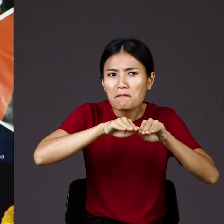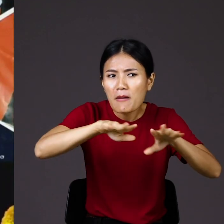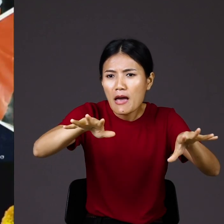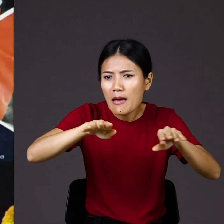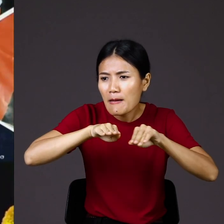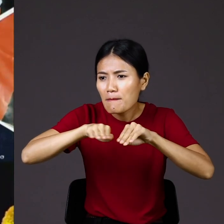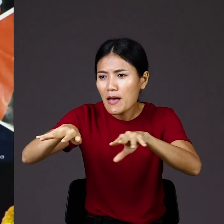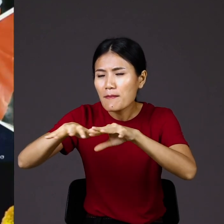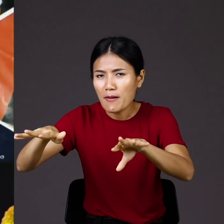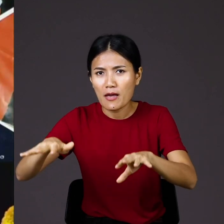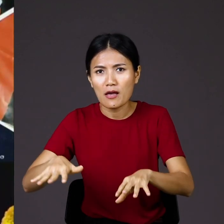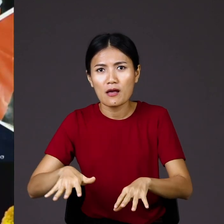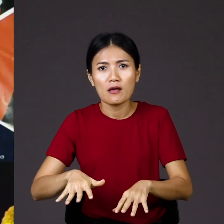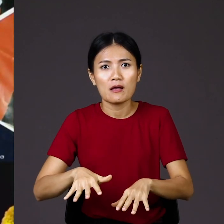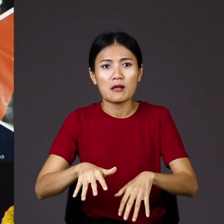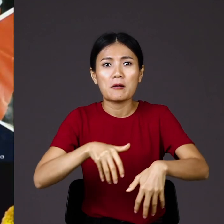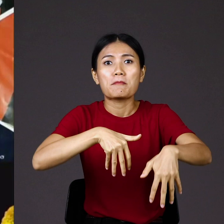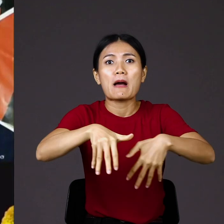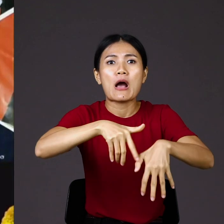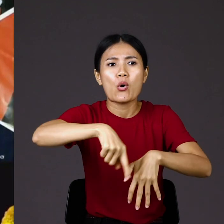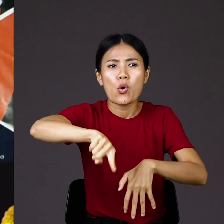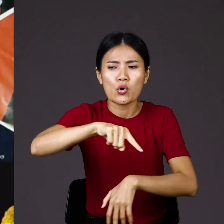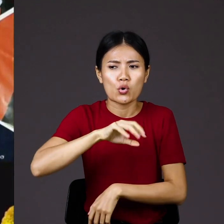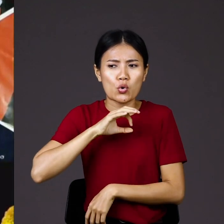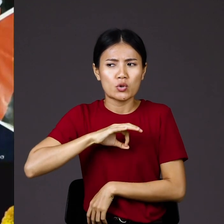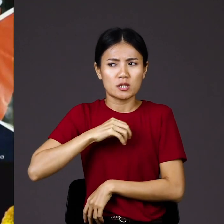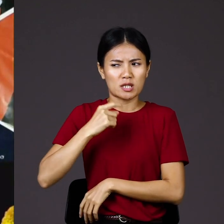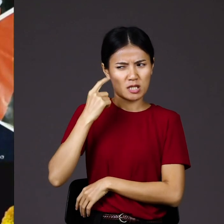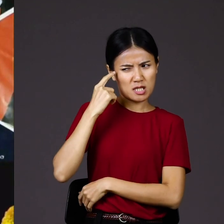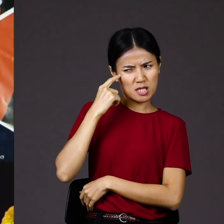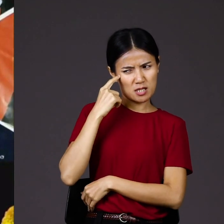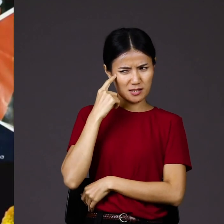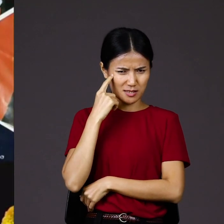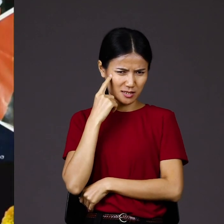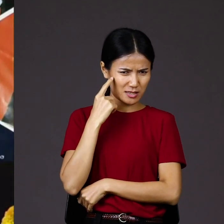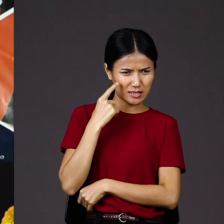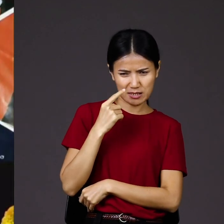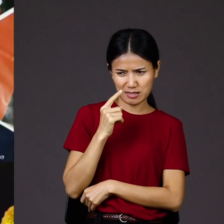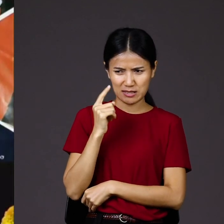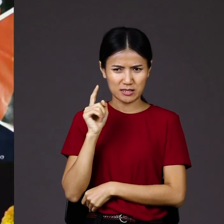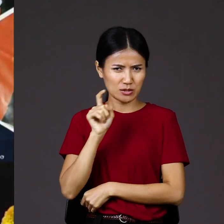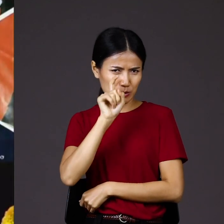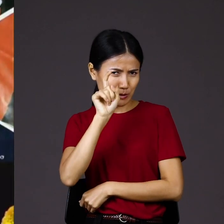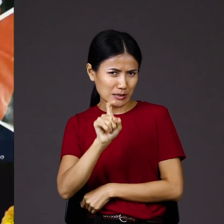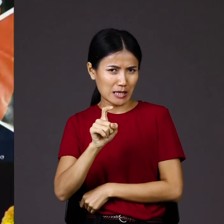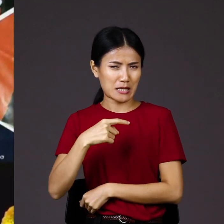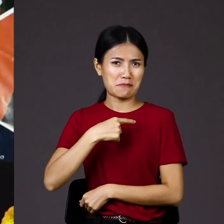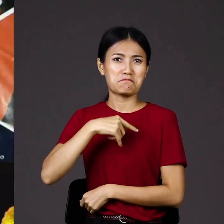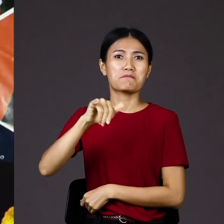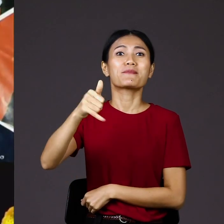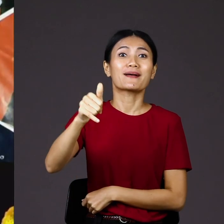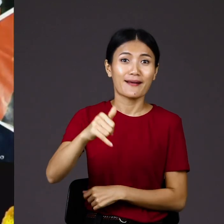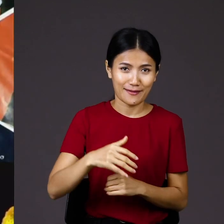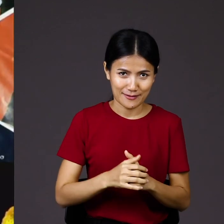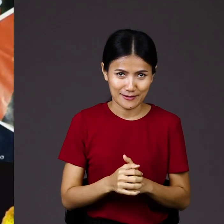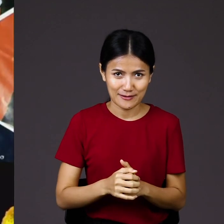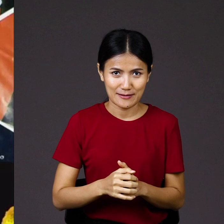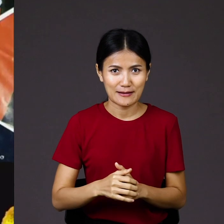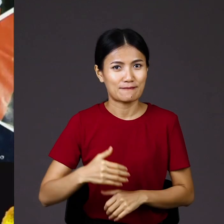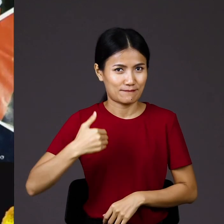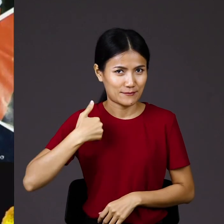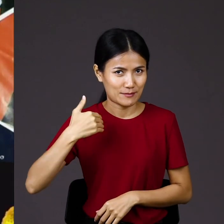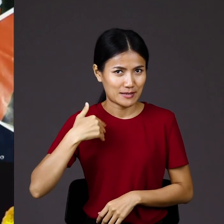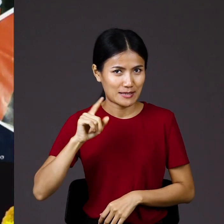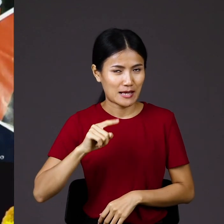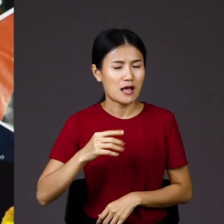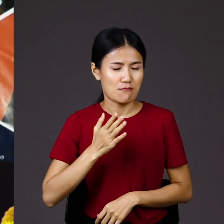ๆเต็มไปหมดเพื่อจะทำให้พี่น้องประชาชนเกิดความหวั่นไหวไม่มั่นใจในพวกเราส่วนหนึ่งครับที่เ